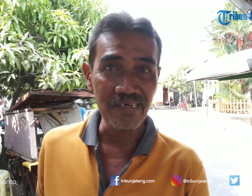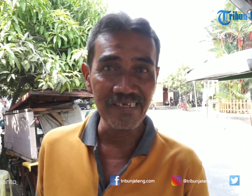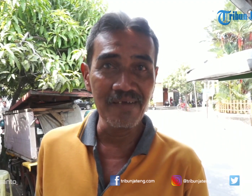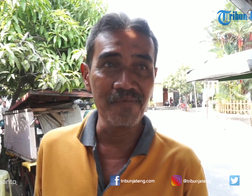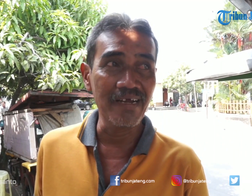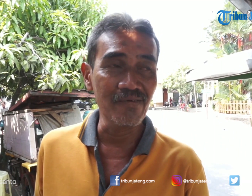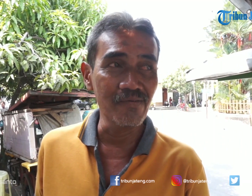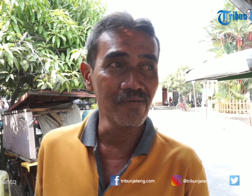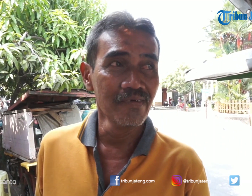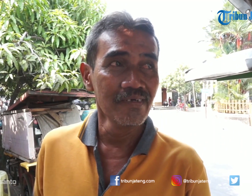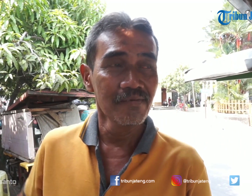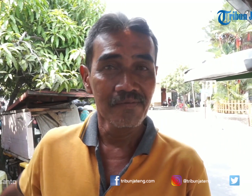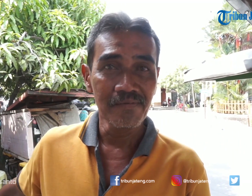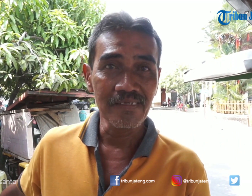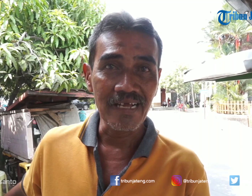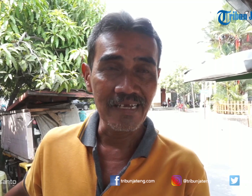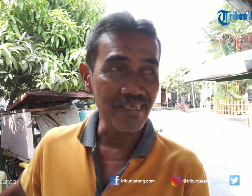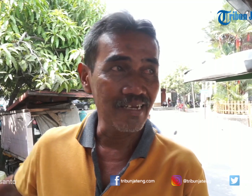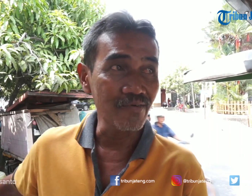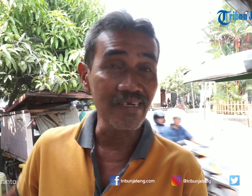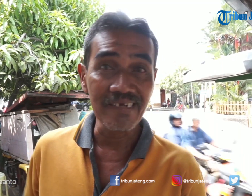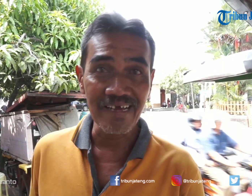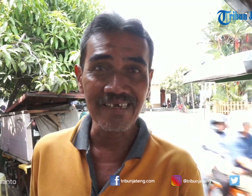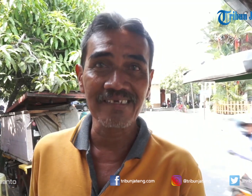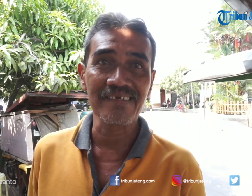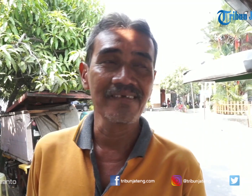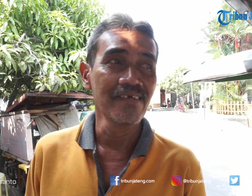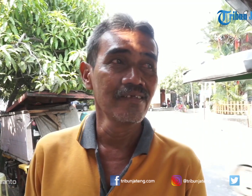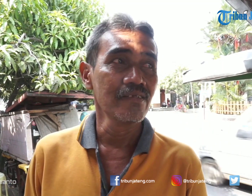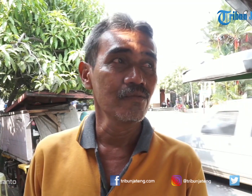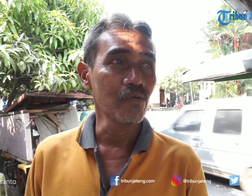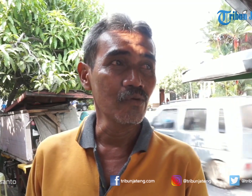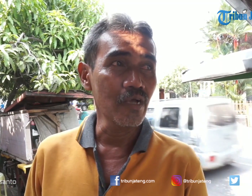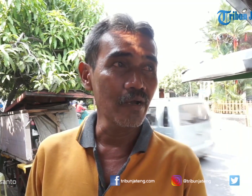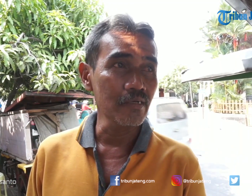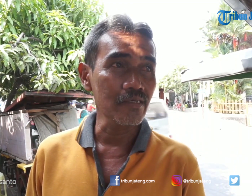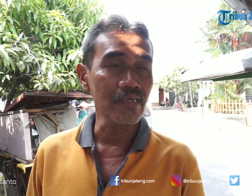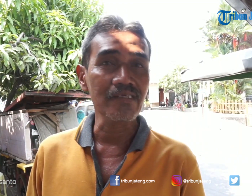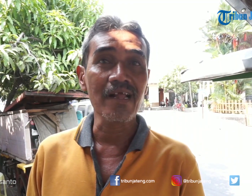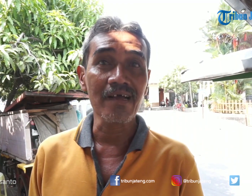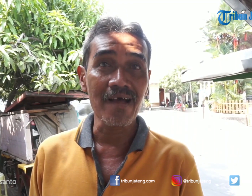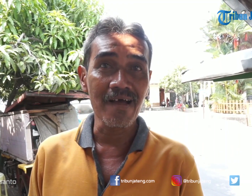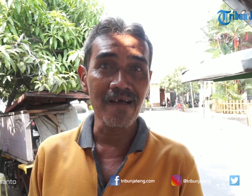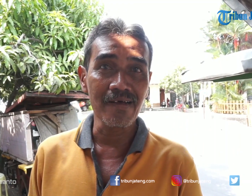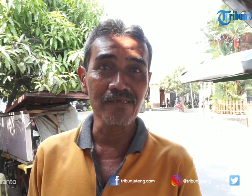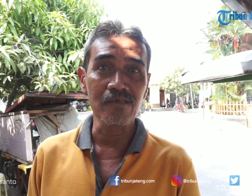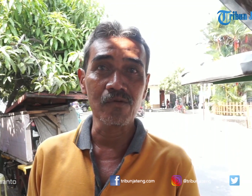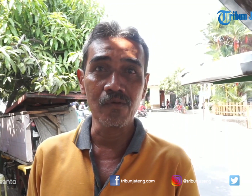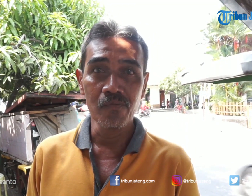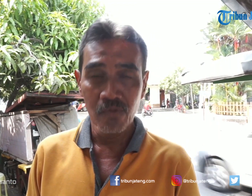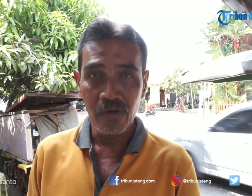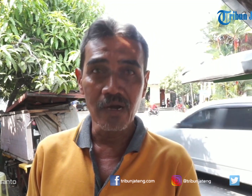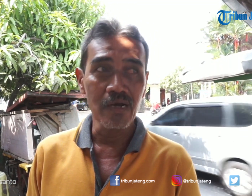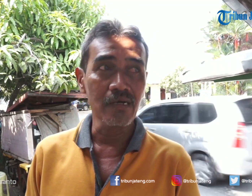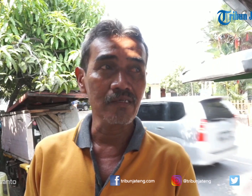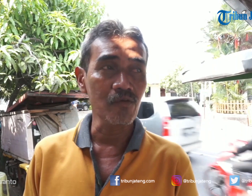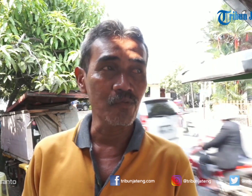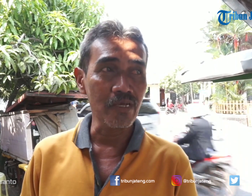yang membantu. Salahnya lalu lintas, dulunya sering kecelakaan. Oh dulunya sering? 11